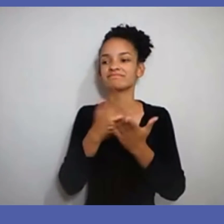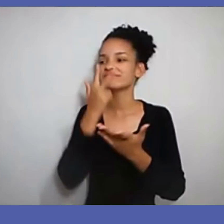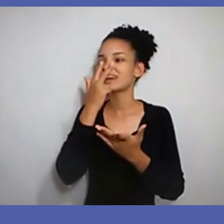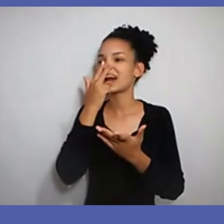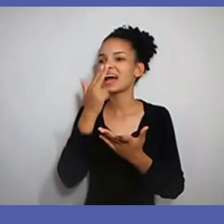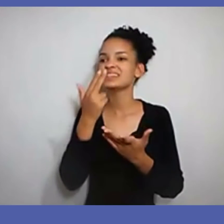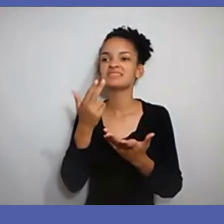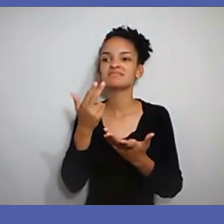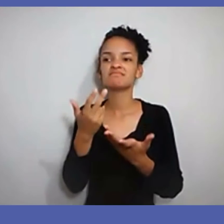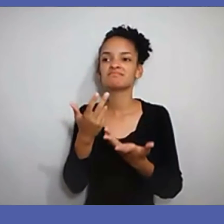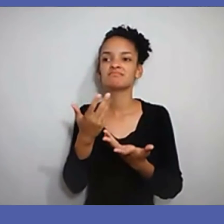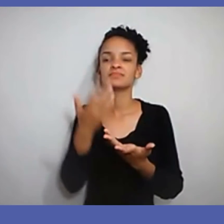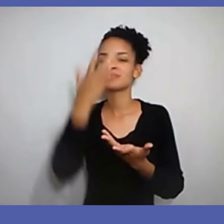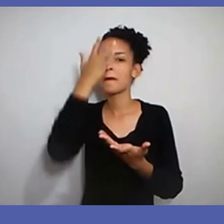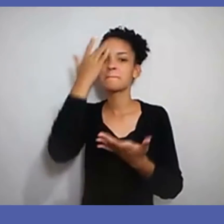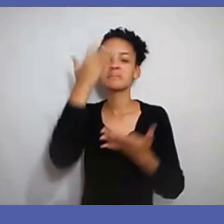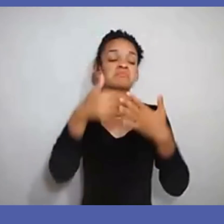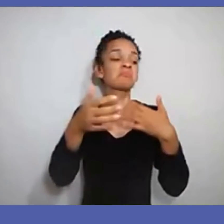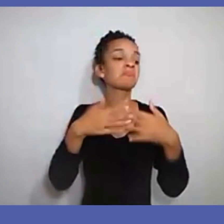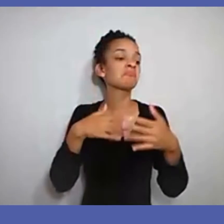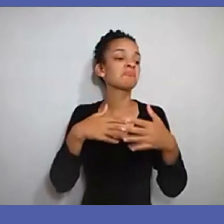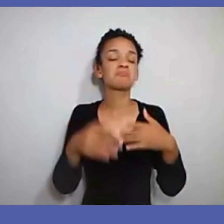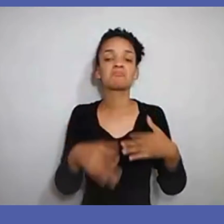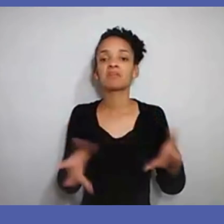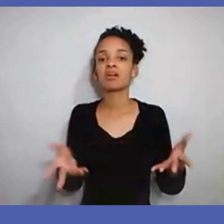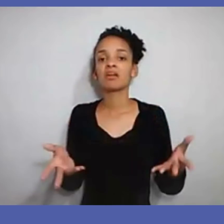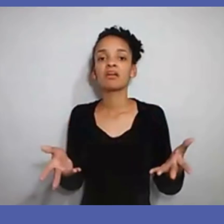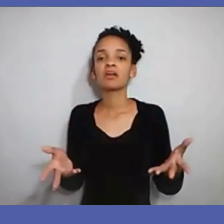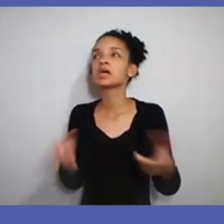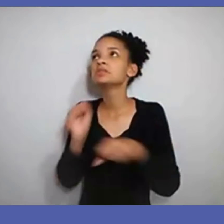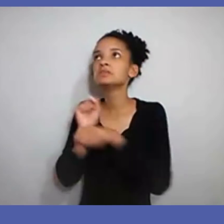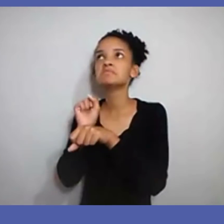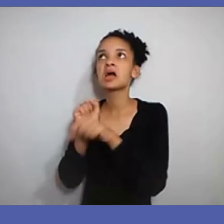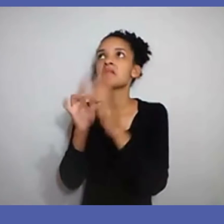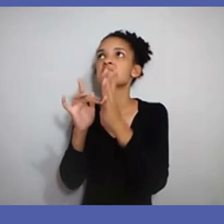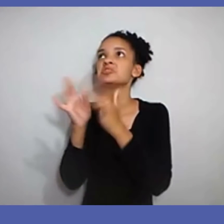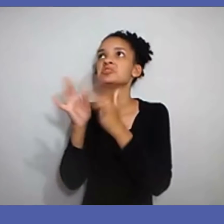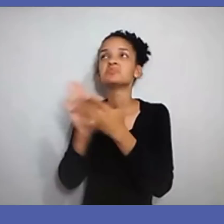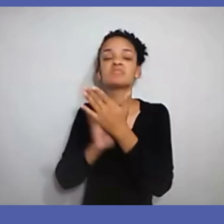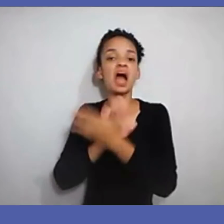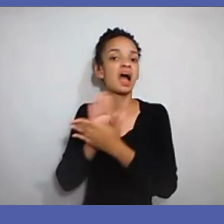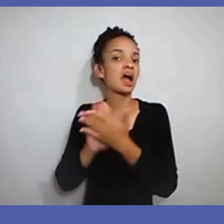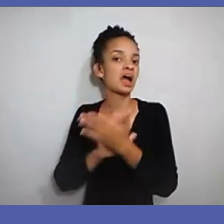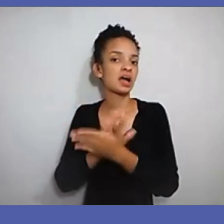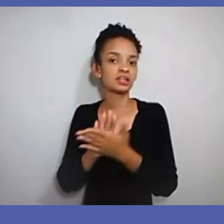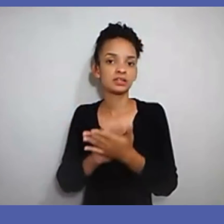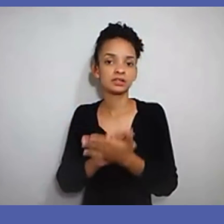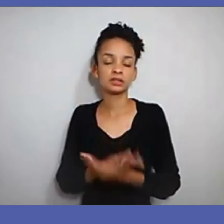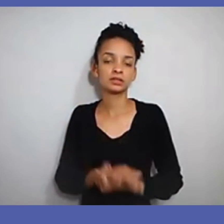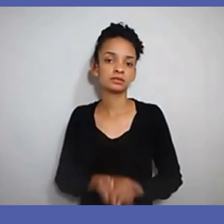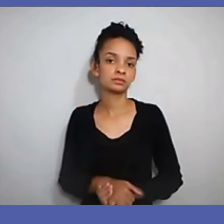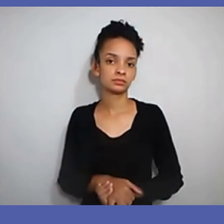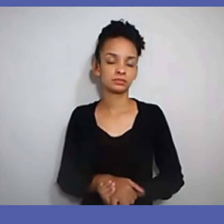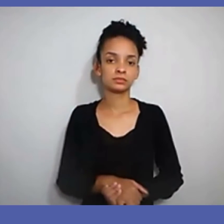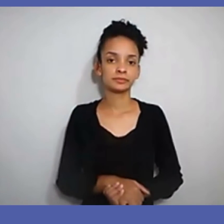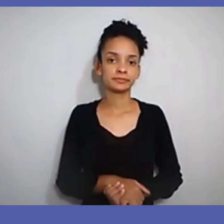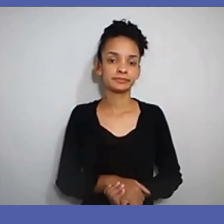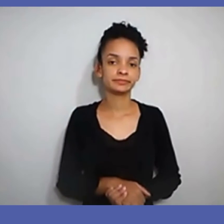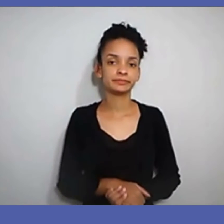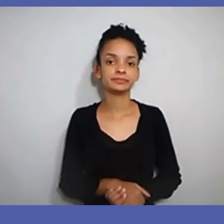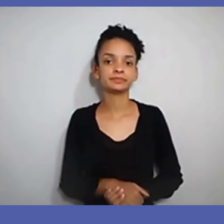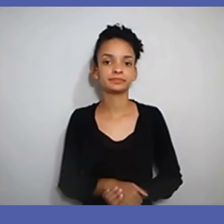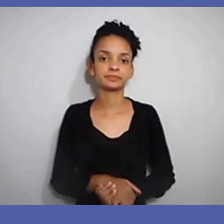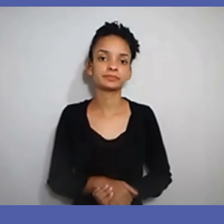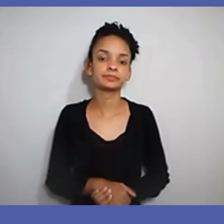não é isso? Aqueles que são ébrios, estão se embriagando ainda, né, do vinho desse mundo. Virá o Senhor